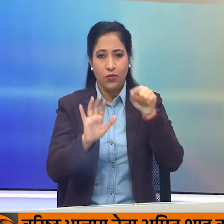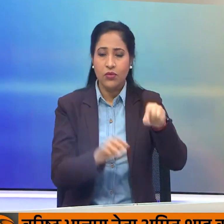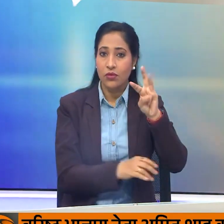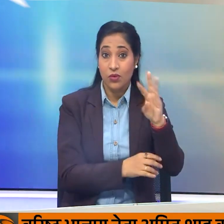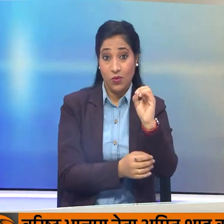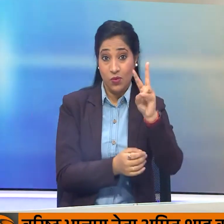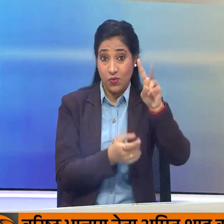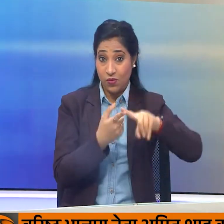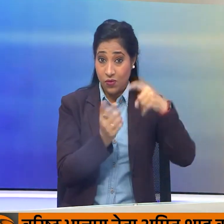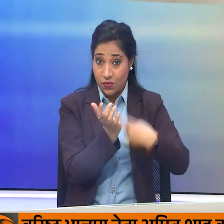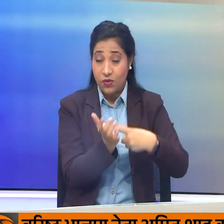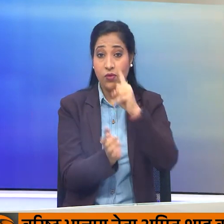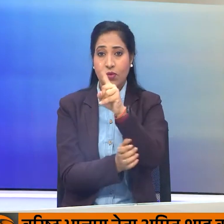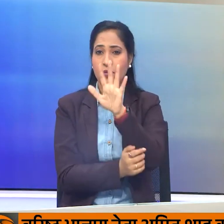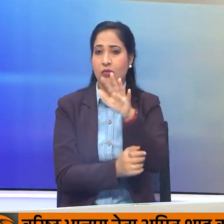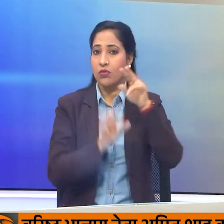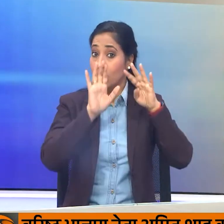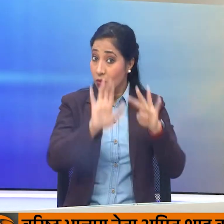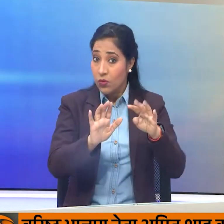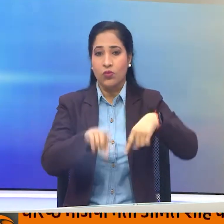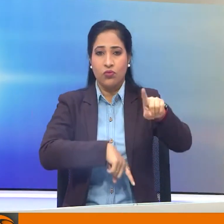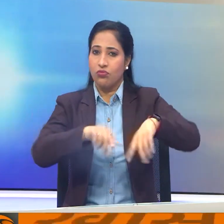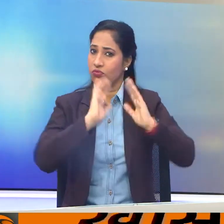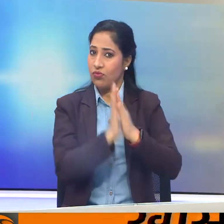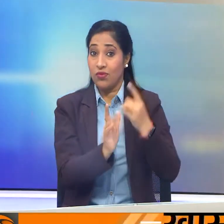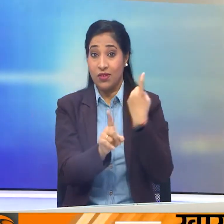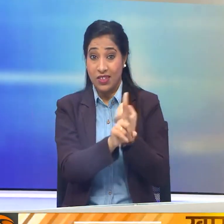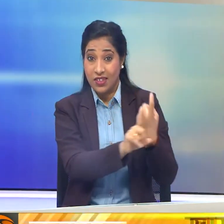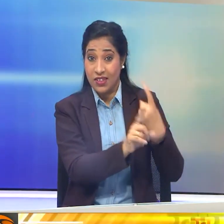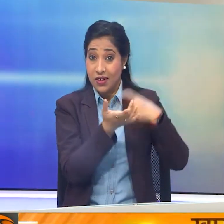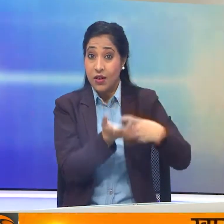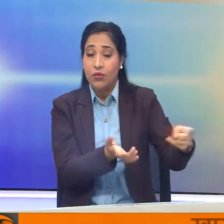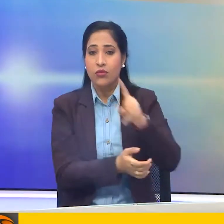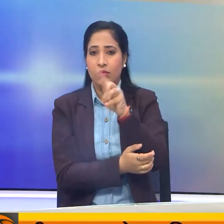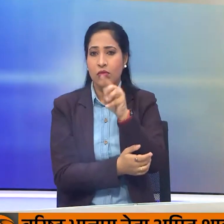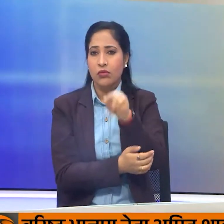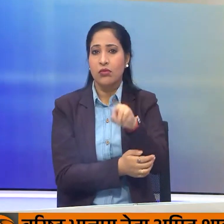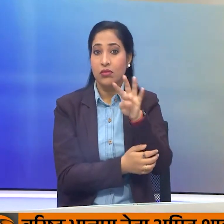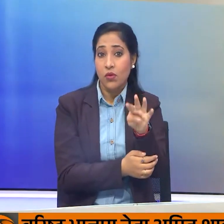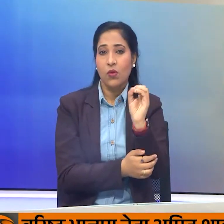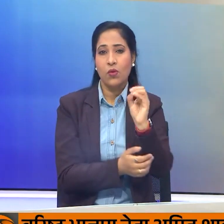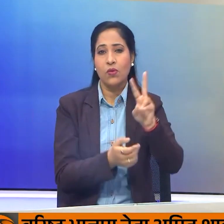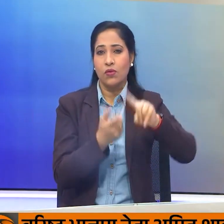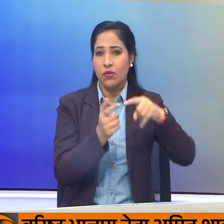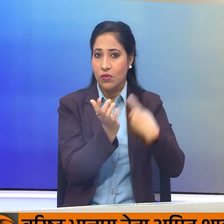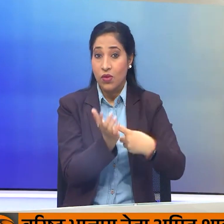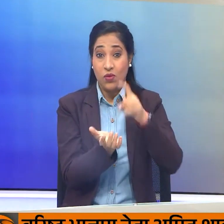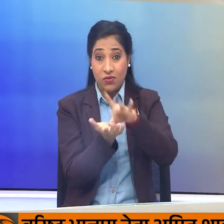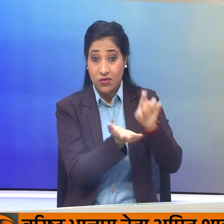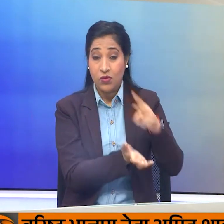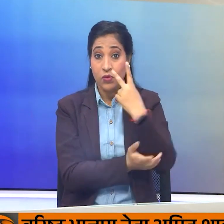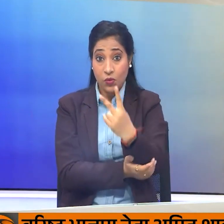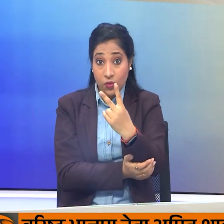19.3 ओवर में 169 रन बनाए। जवाब में केकेआर ने 13.4 ओवर में ही 2 विकेट पर